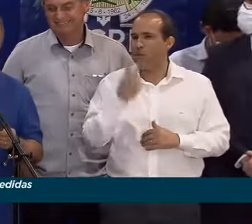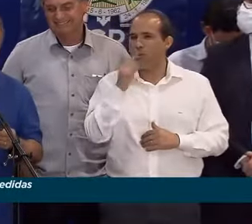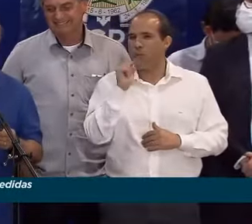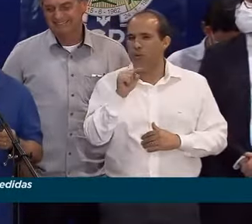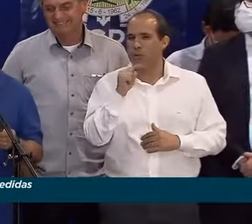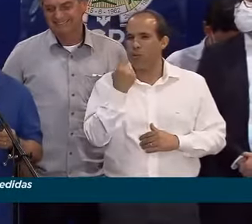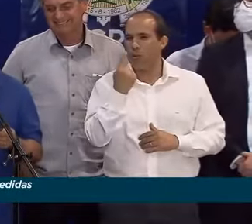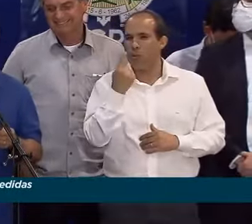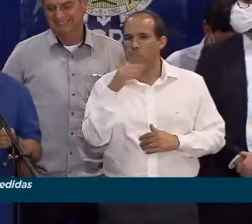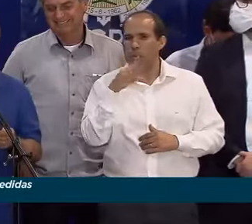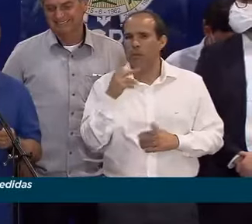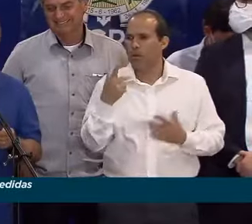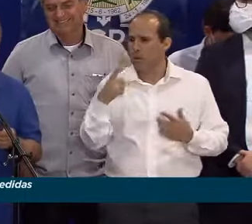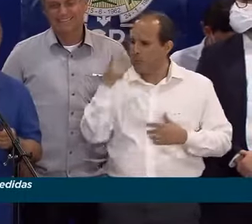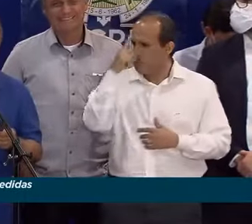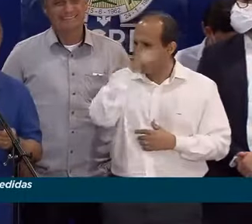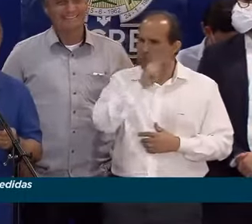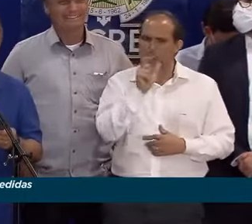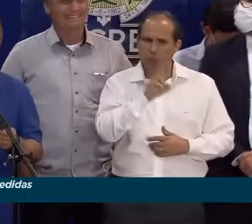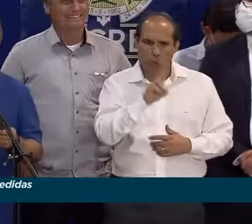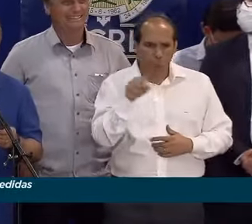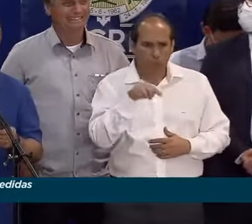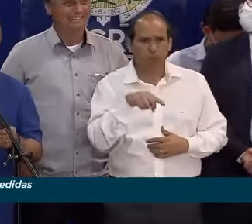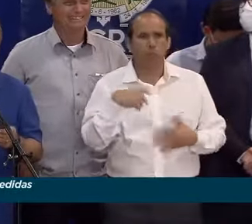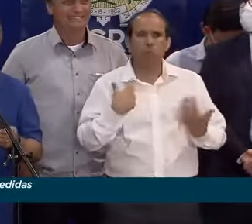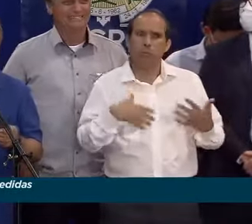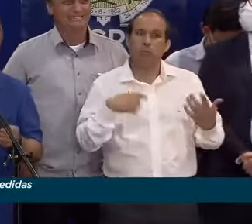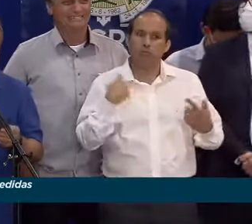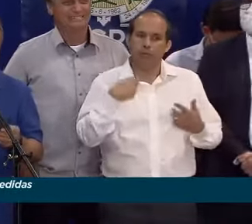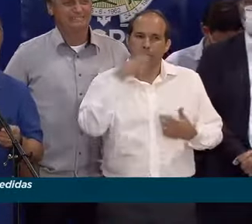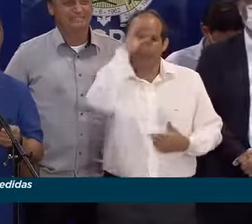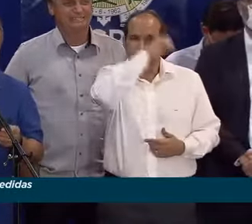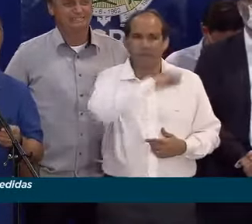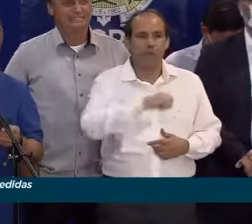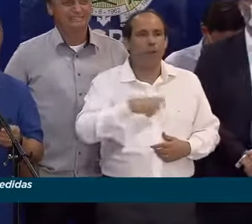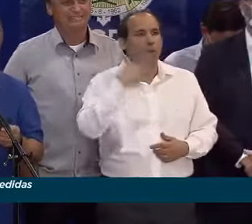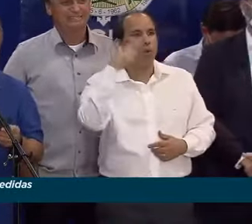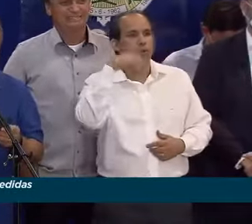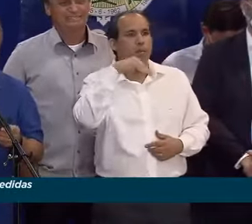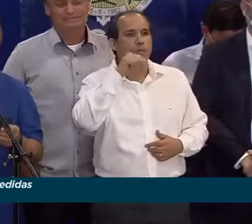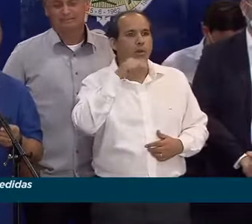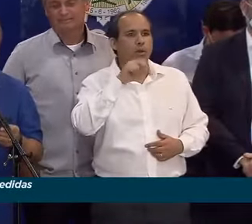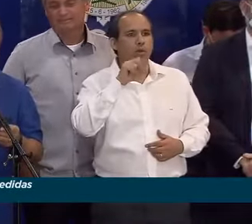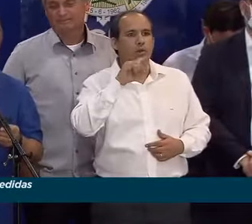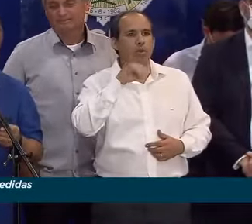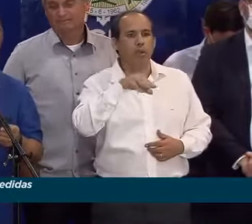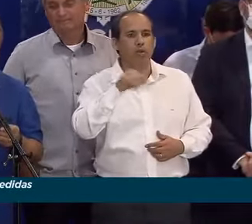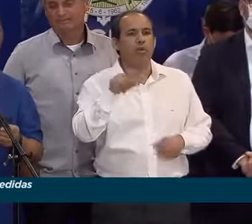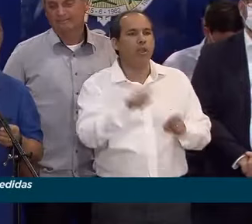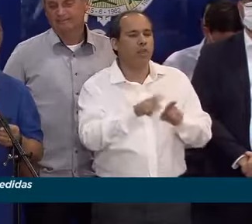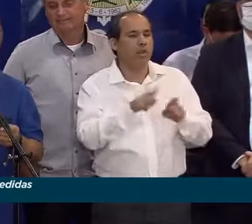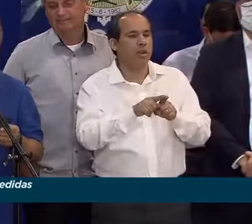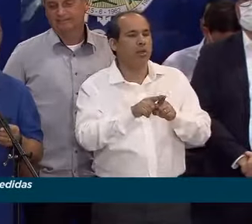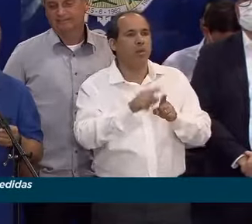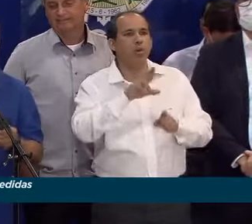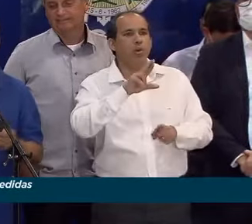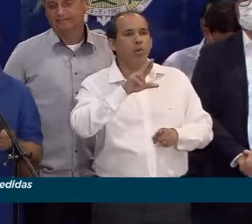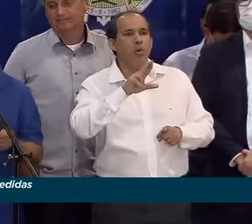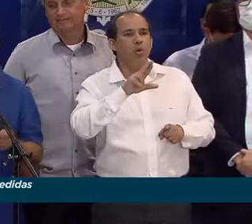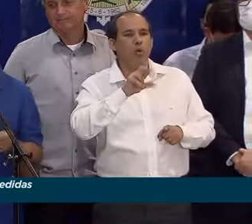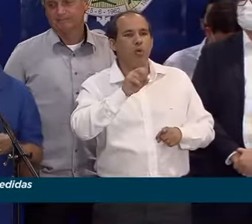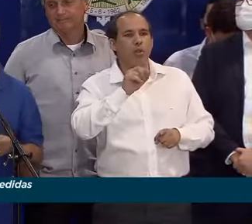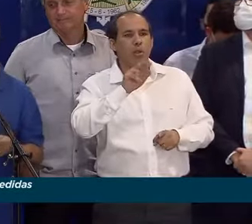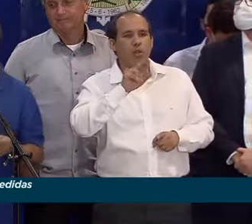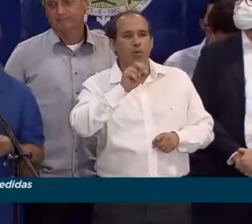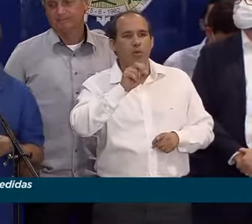2,1 milhão, é difícil aqui, né? Tem que aprender. Mâncio Lima, 965 mil, Rodrigues Alves, 550 mil, e